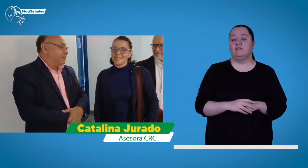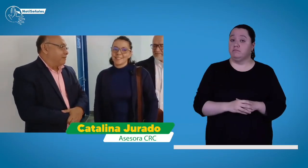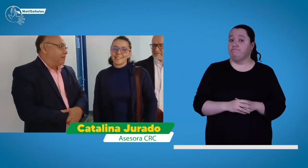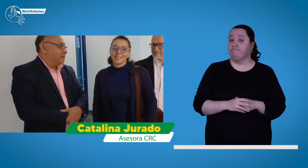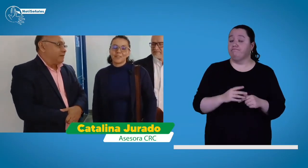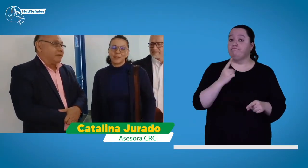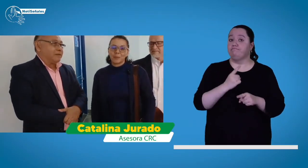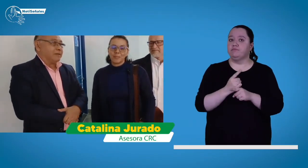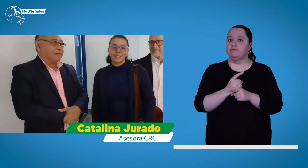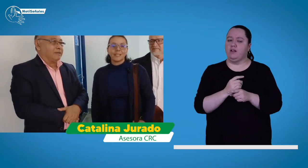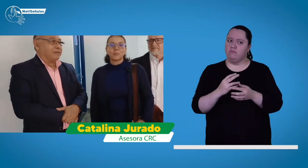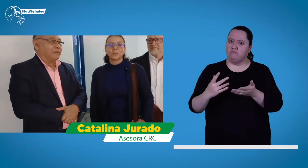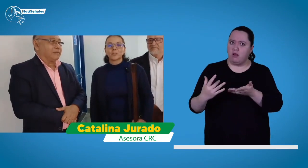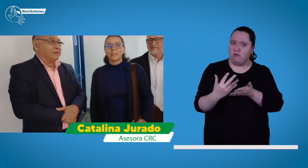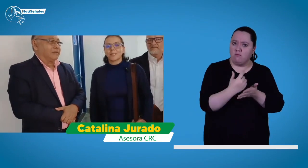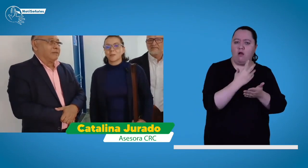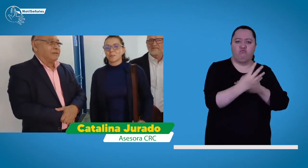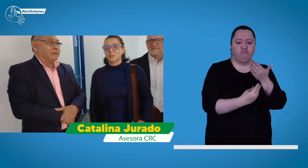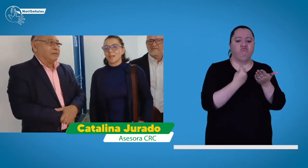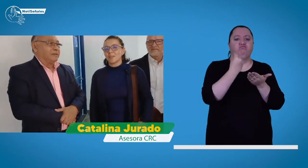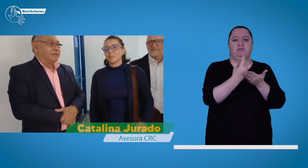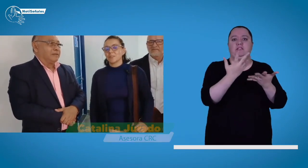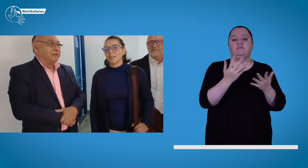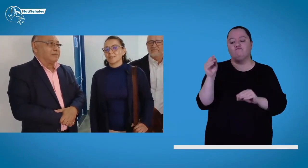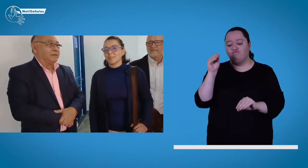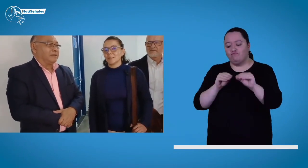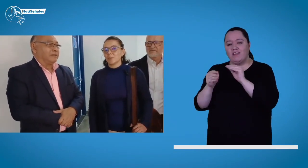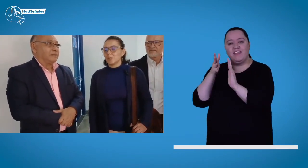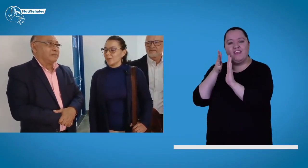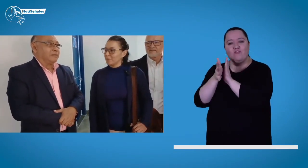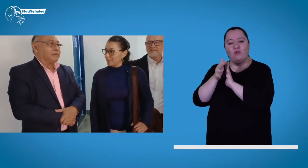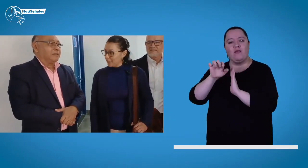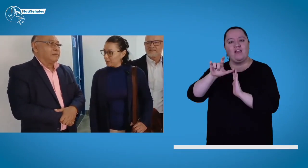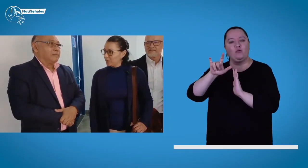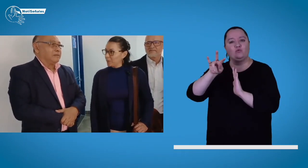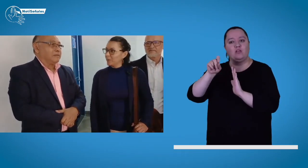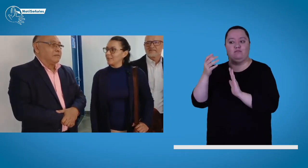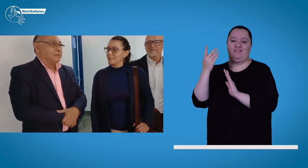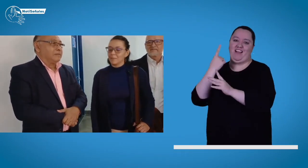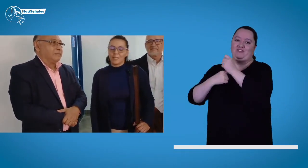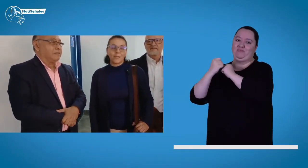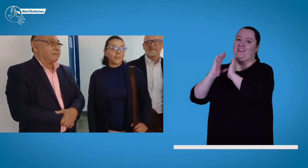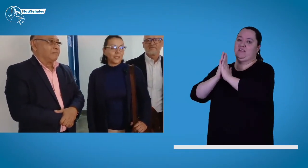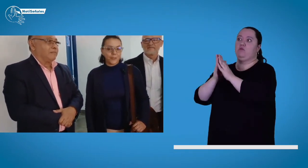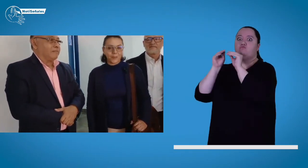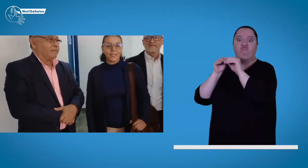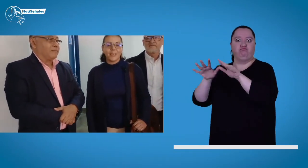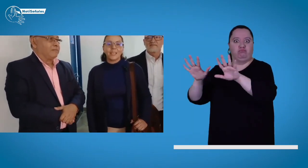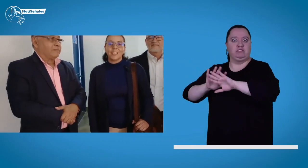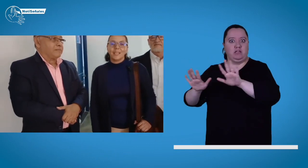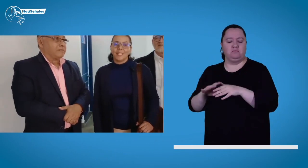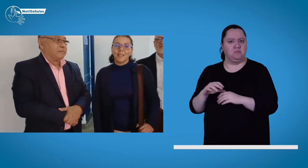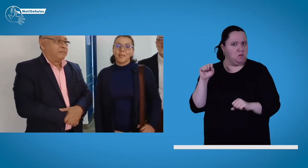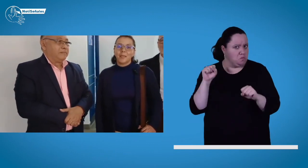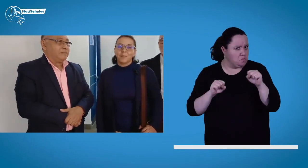Gracias Henry, efectivamente tenemos los resultados. Ya se publicó el informe ejecutivo en diciembre del año anterior.